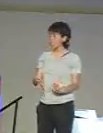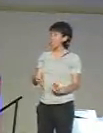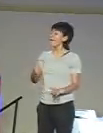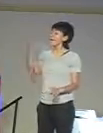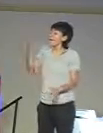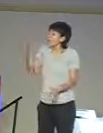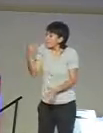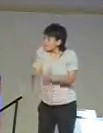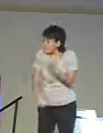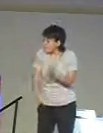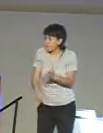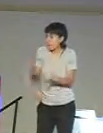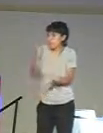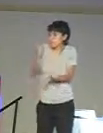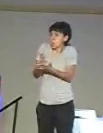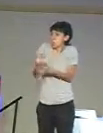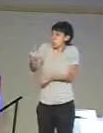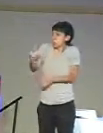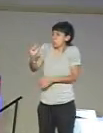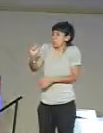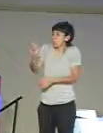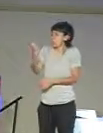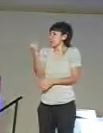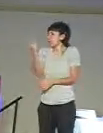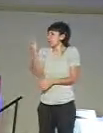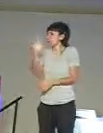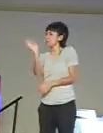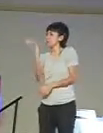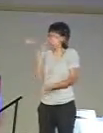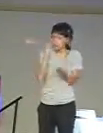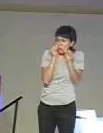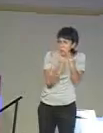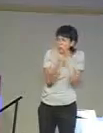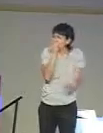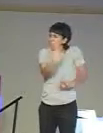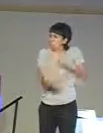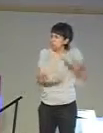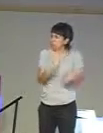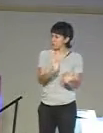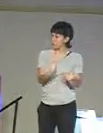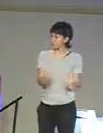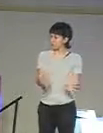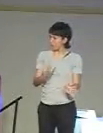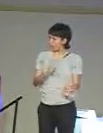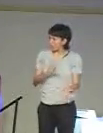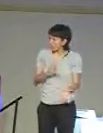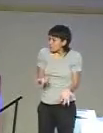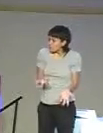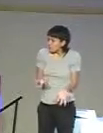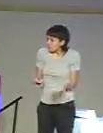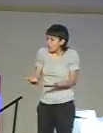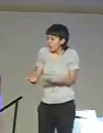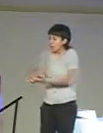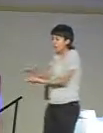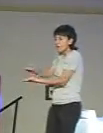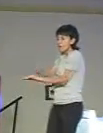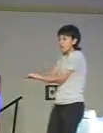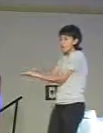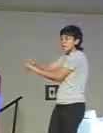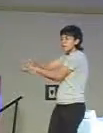al 25% están recibiendo el tratamiento, de modo tal que es una política que no sirve para